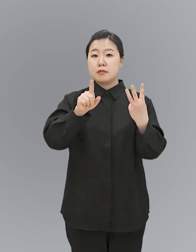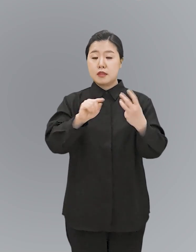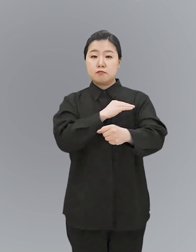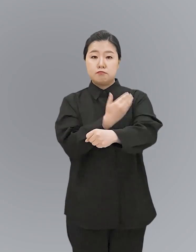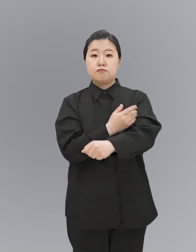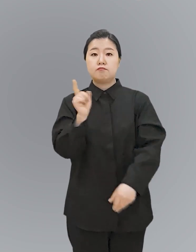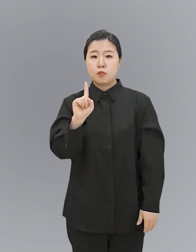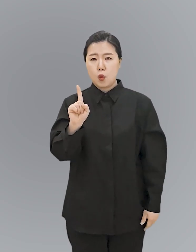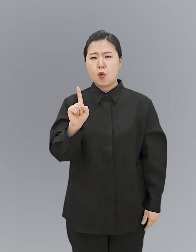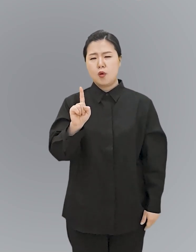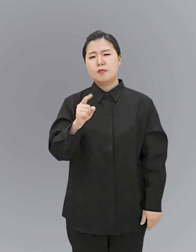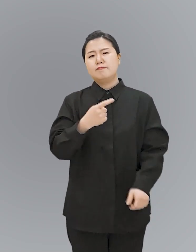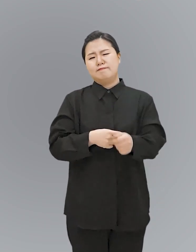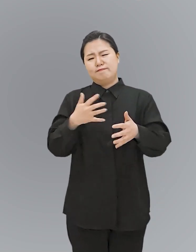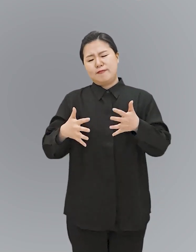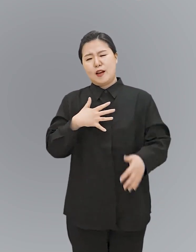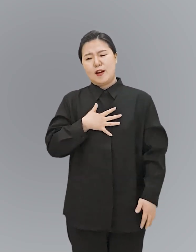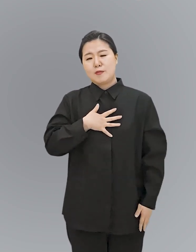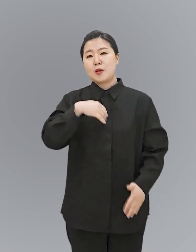미숙한 심리 기능.